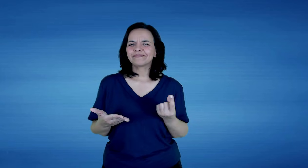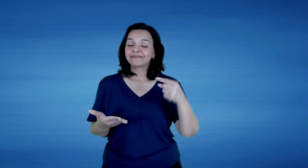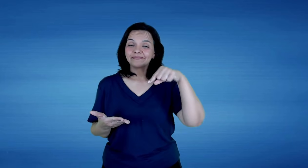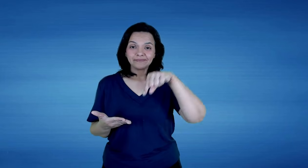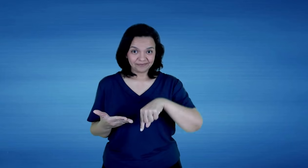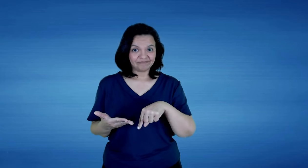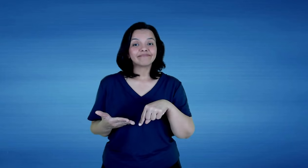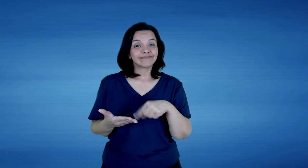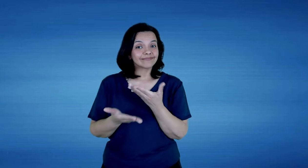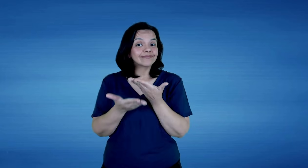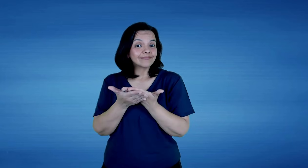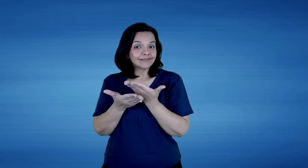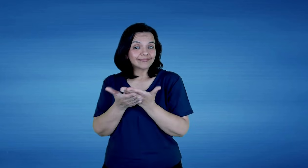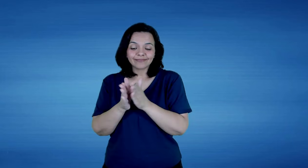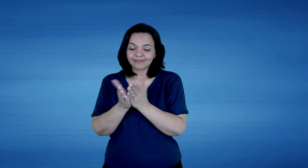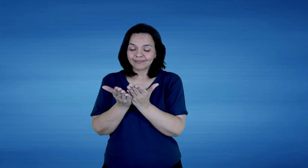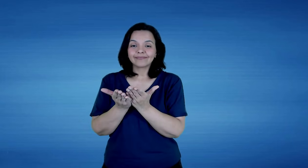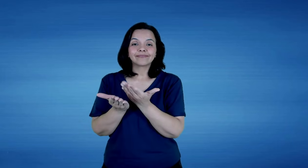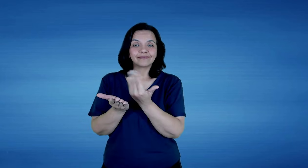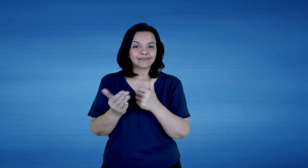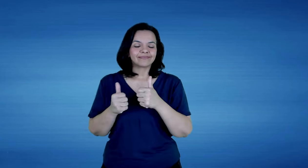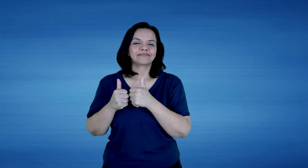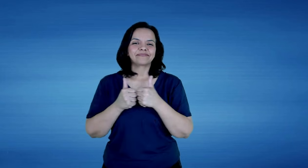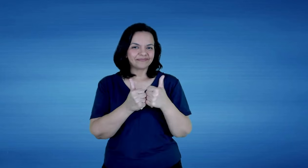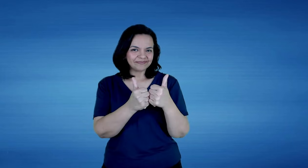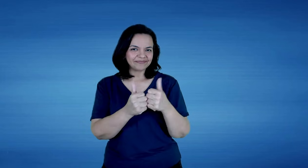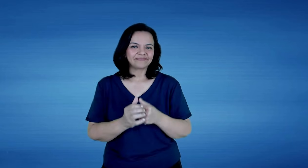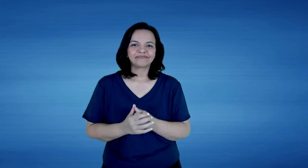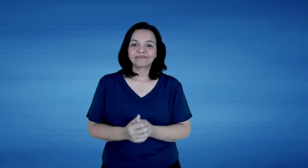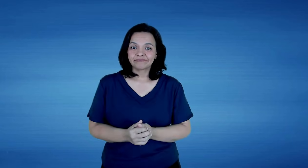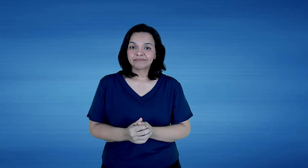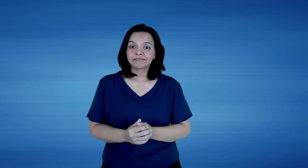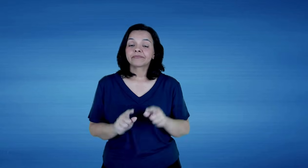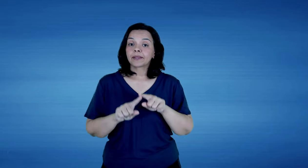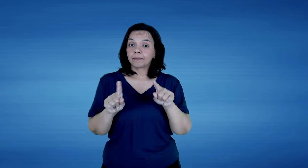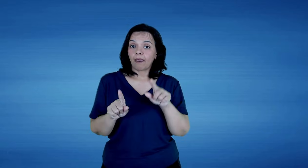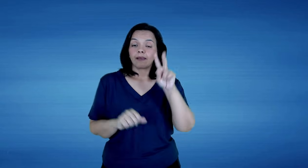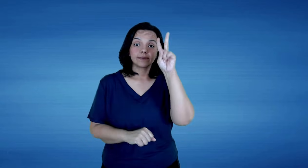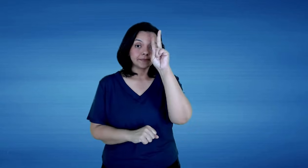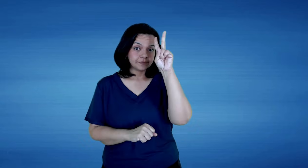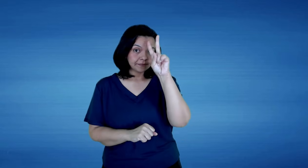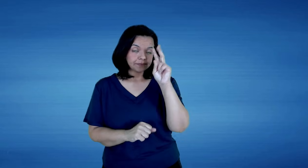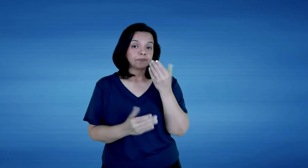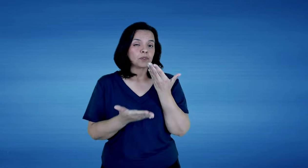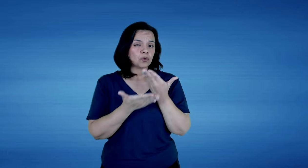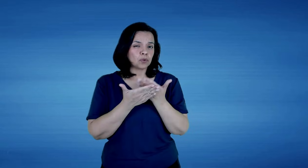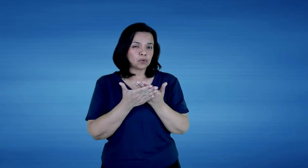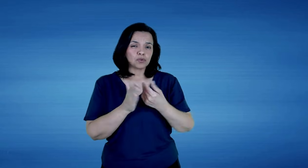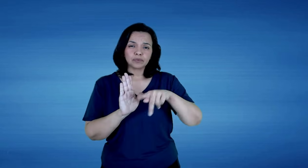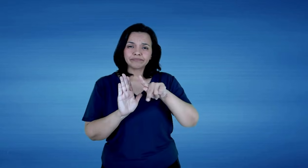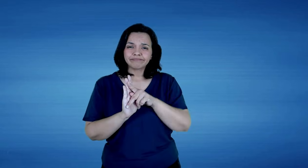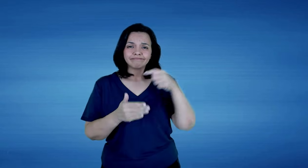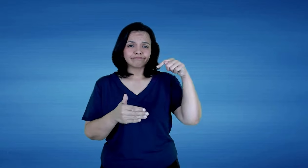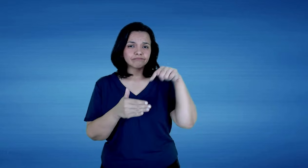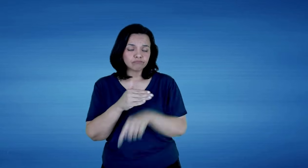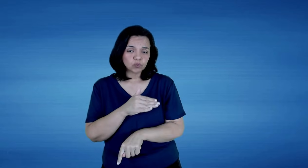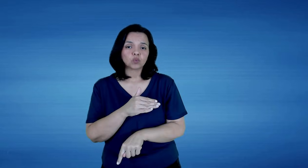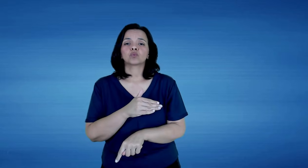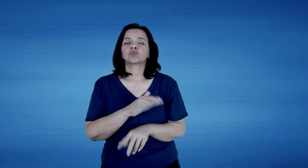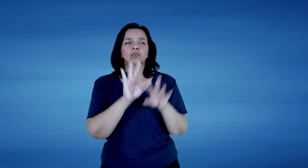Hoje é um prazer para mim estar aqui estudando Vem Segue-me. Mas lembre-se que o seu